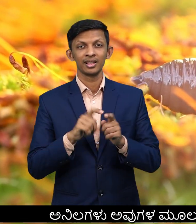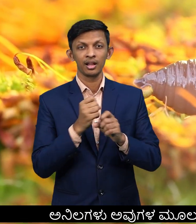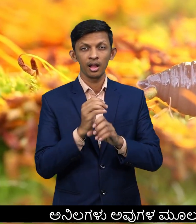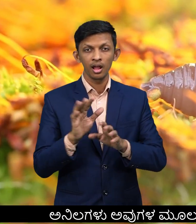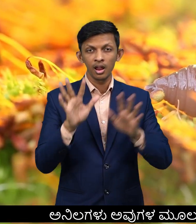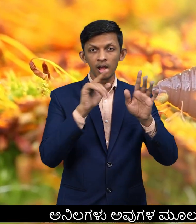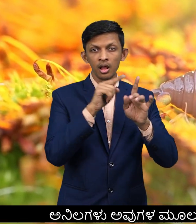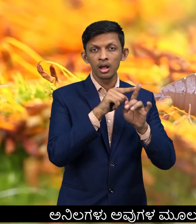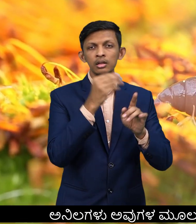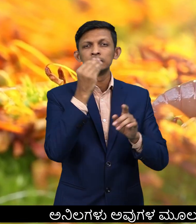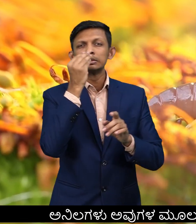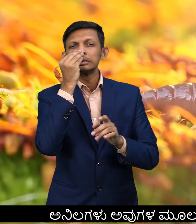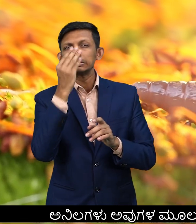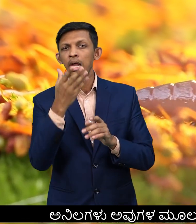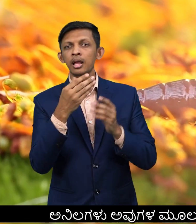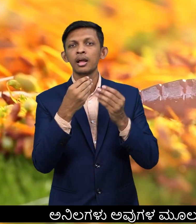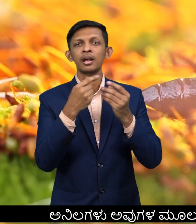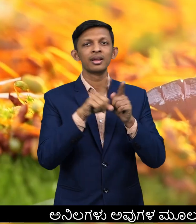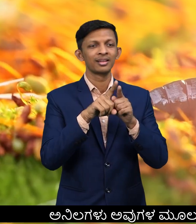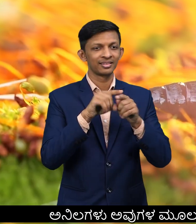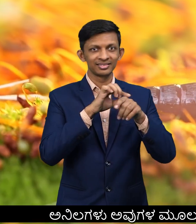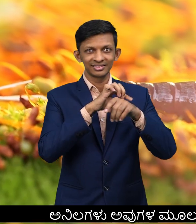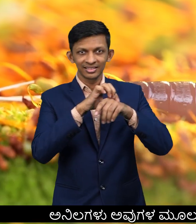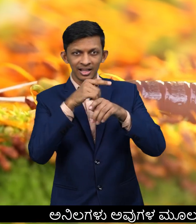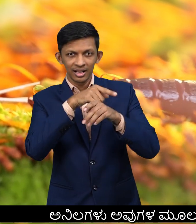ಅನಿಲಗಳು ಅವುಗಳ ಮೂಲಕ ಸುಲಭವಾಗಿ ಹಾದು ಹೋಗಬಹುದು.